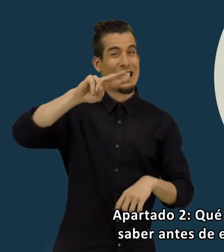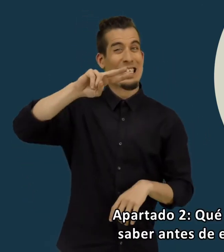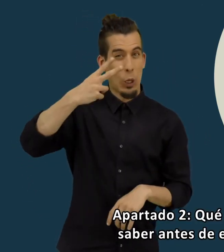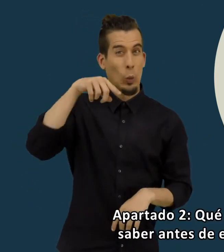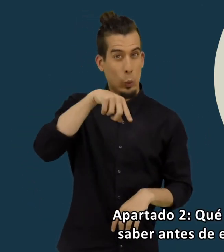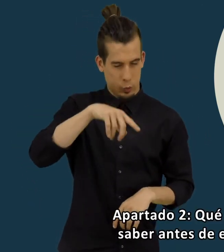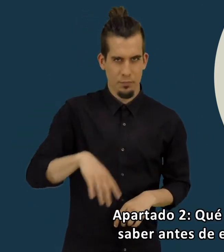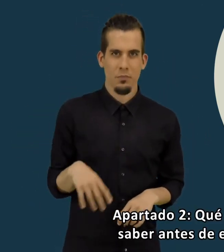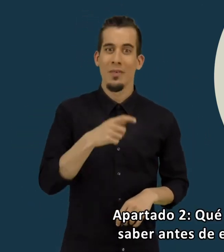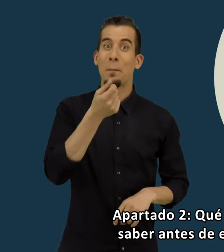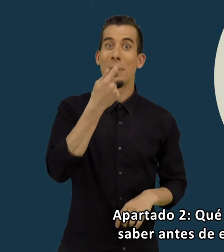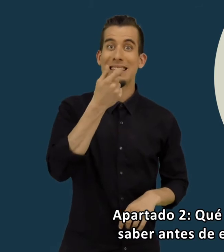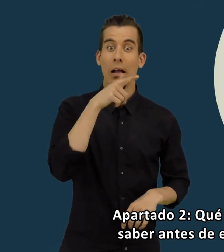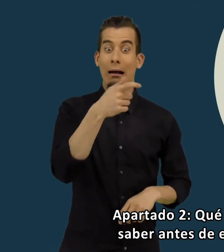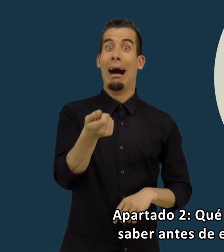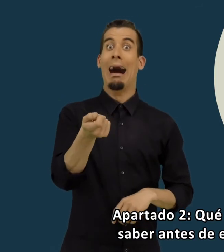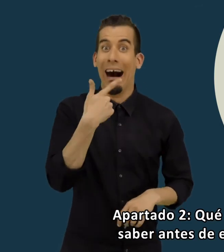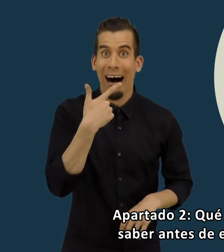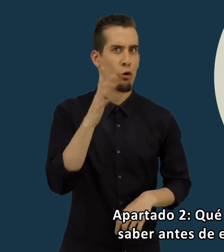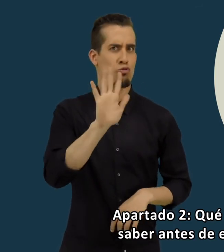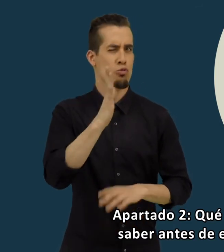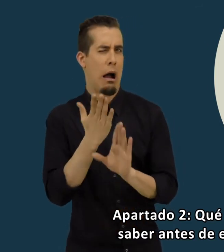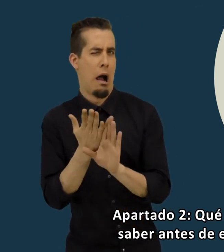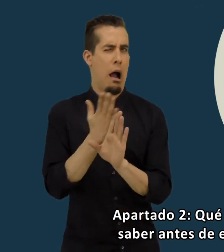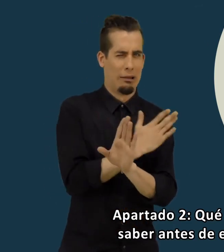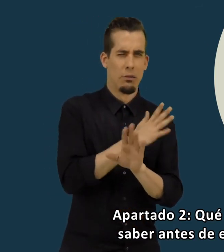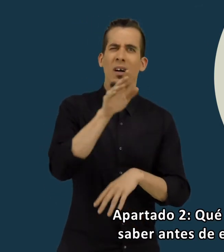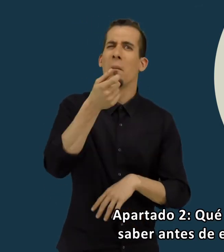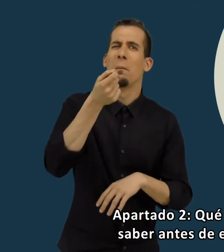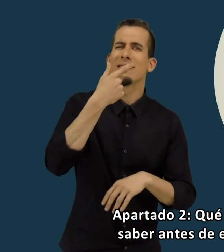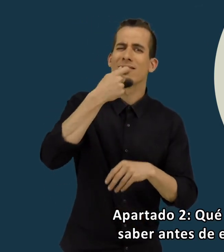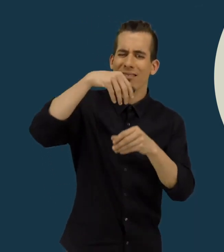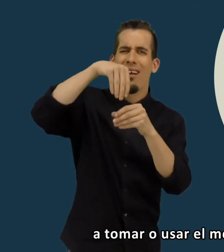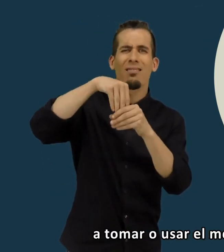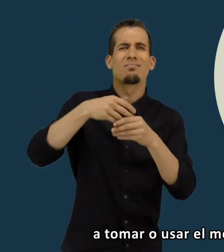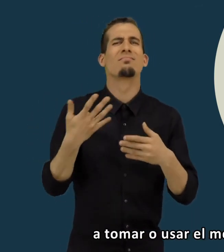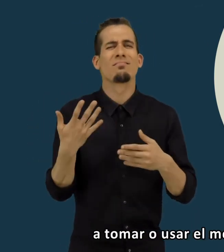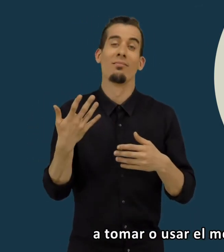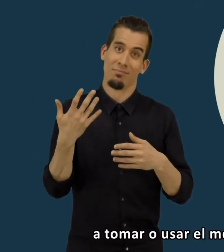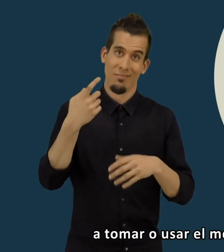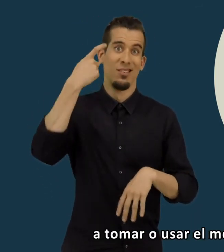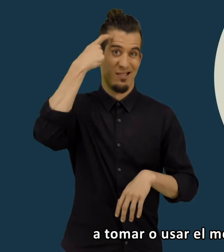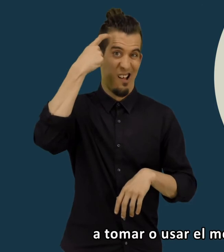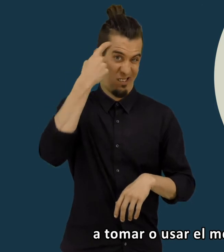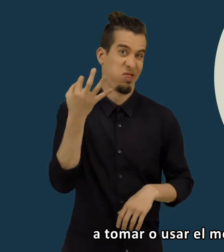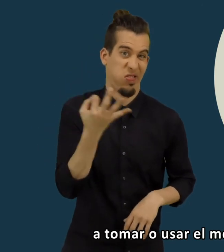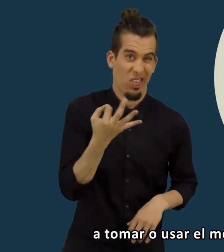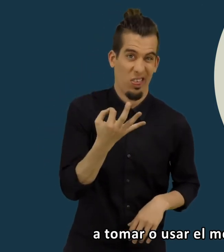Apartado 2. ¿Qué necesitas saber antes de empezar a tomar o usar el medicamento?